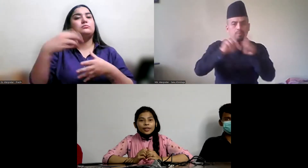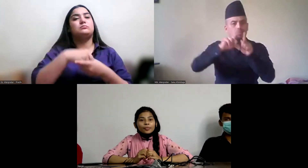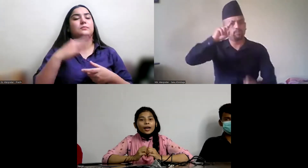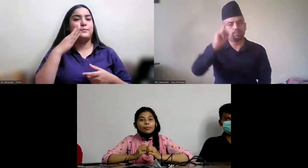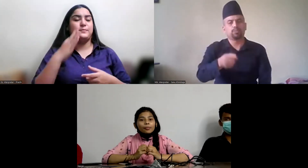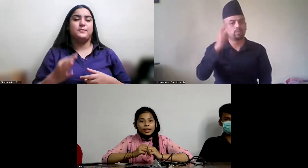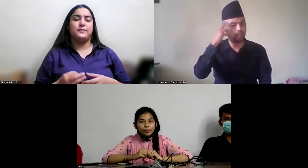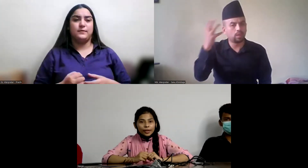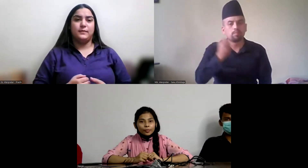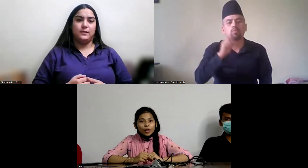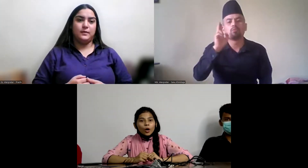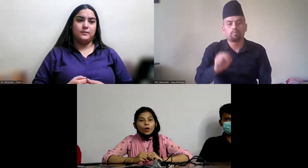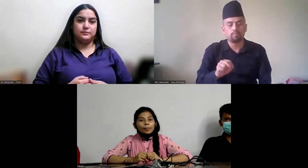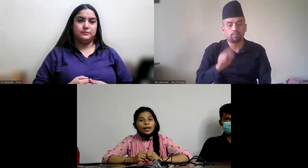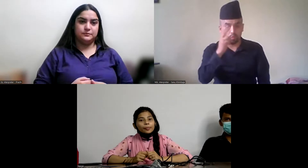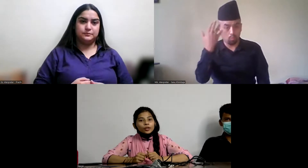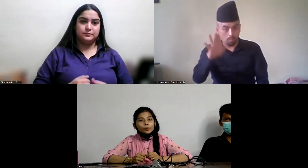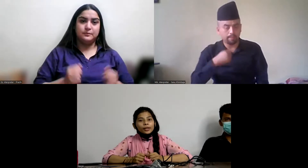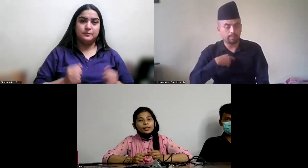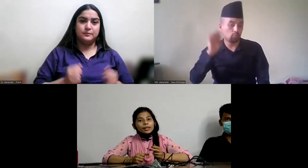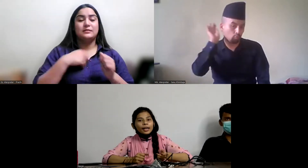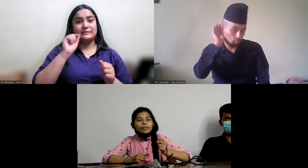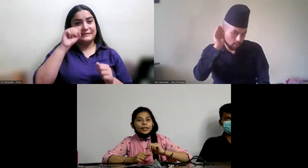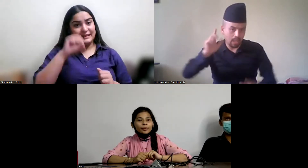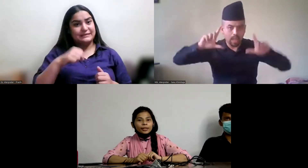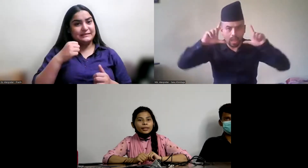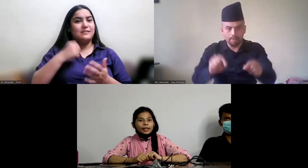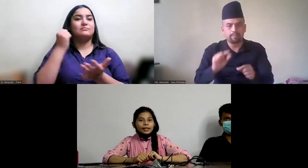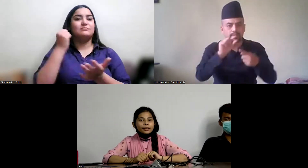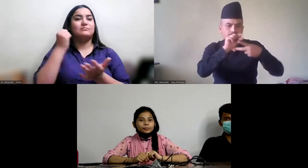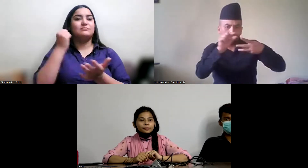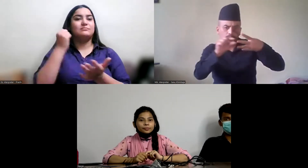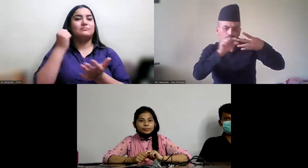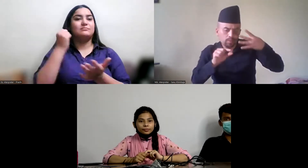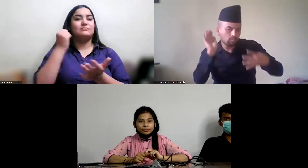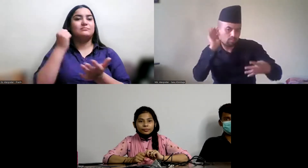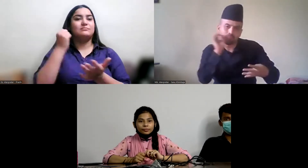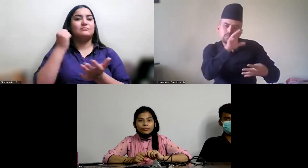इससे वे हमें सुनेंगे भी और हमारी बातों पर कार्रवाई भी करेंगे।